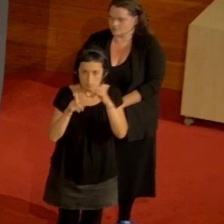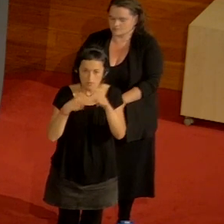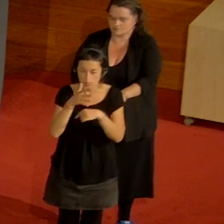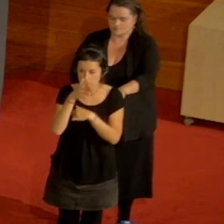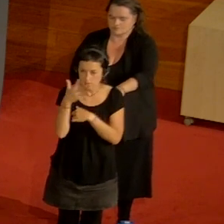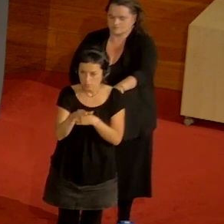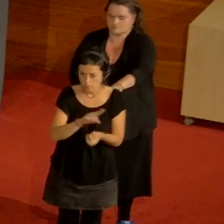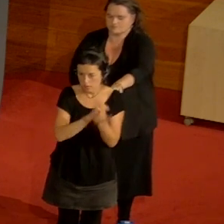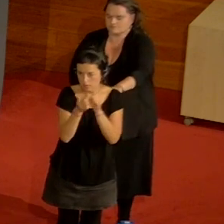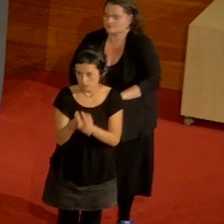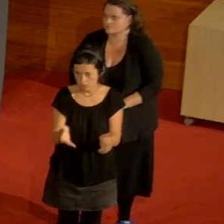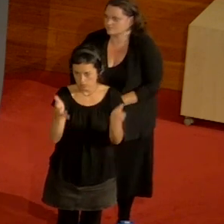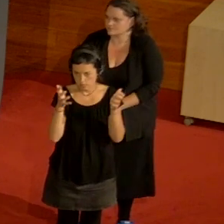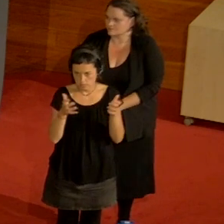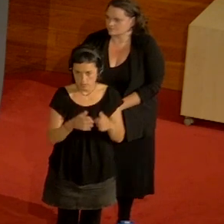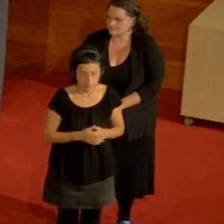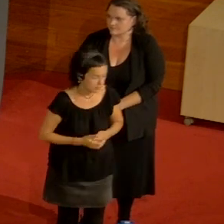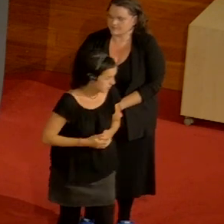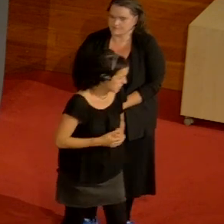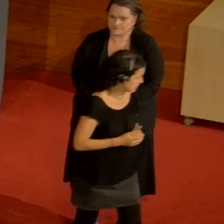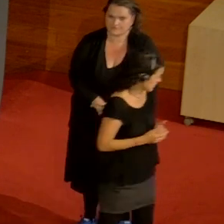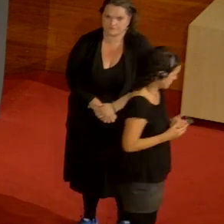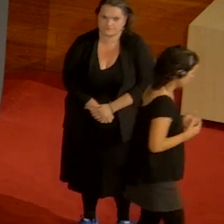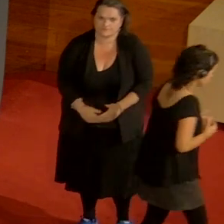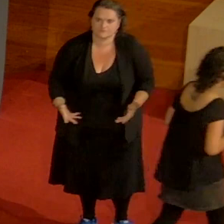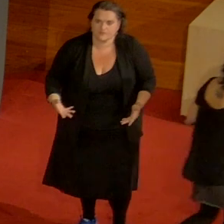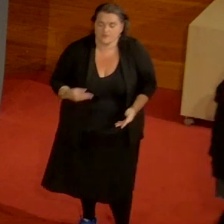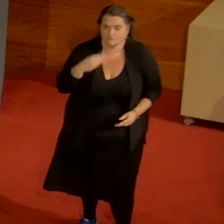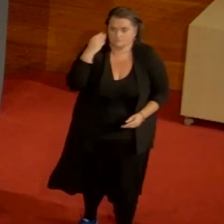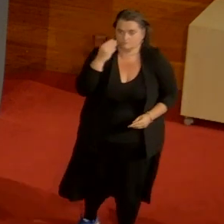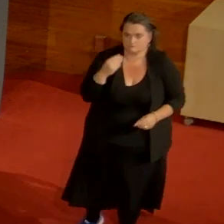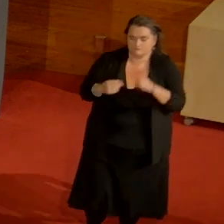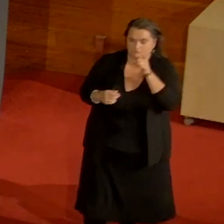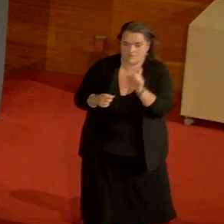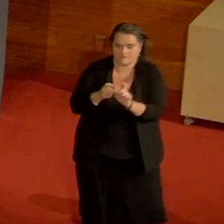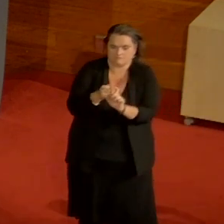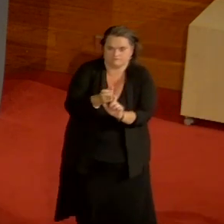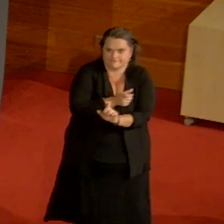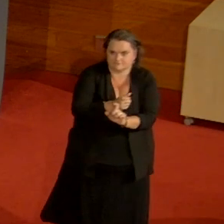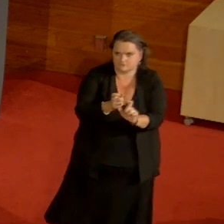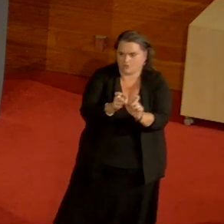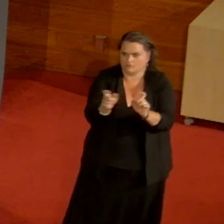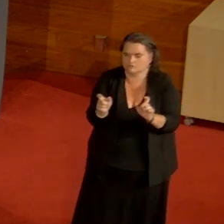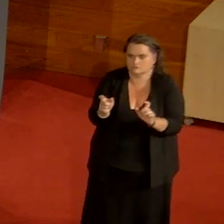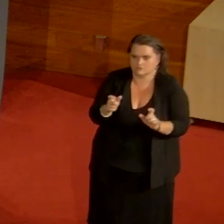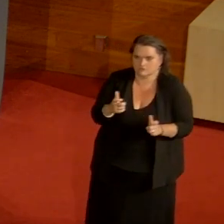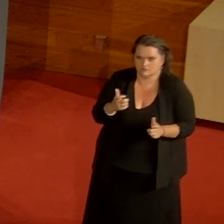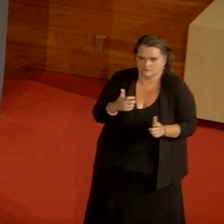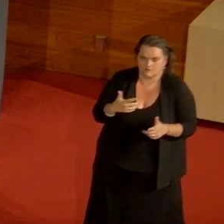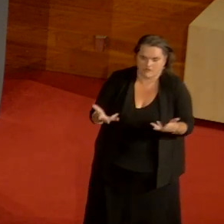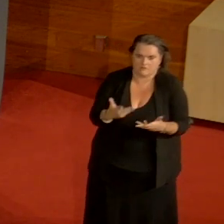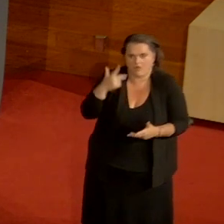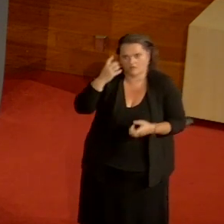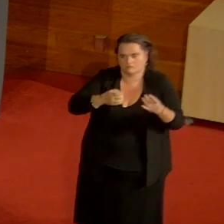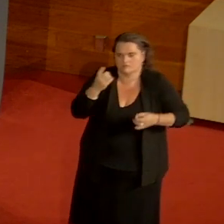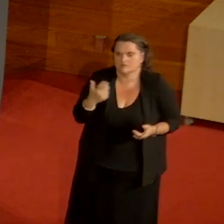transformación pero animo a a pensar en esos sufijos posibles y bueno si tienes interés te puedo pasar información de esta obra de Paul